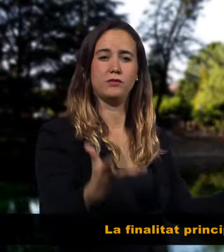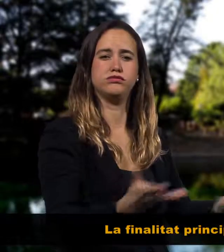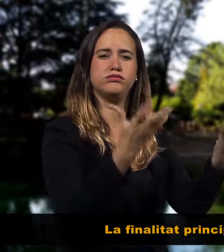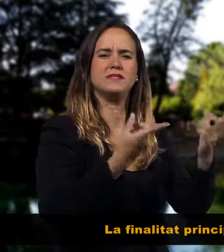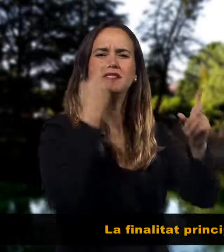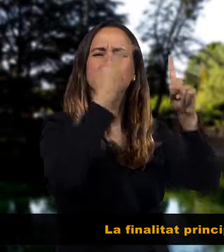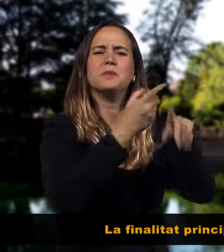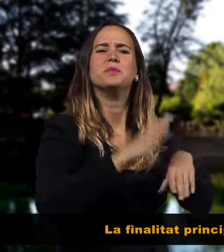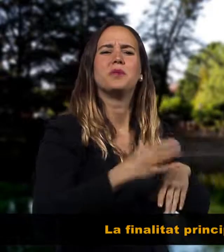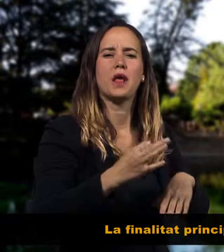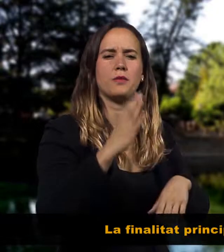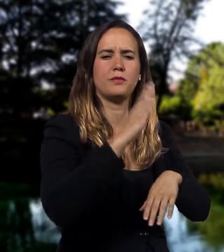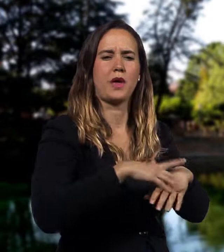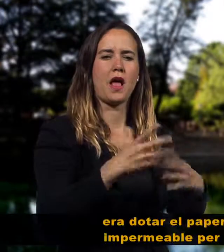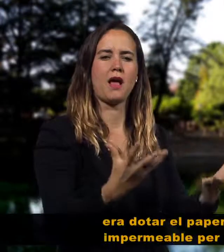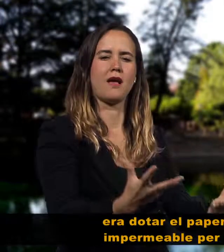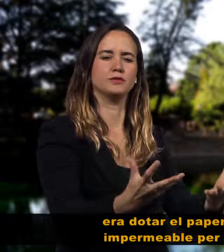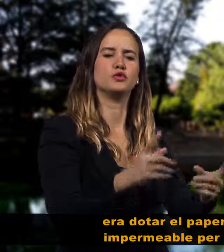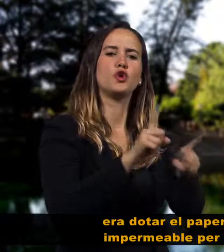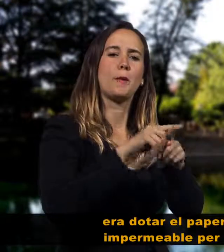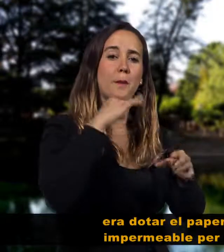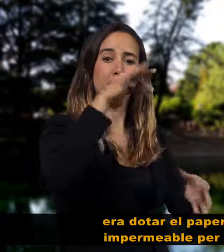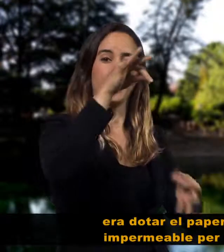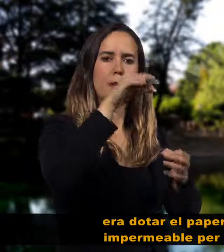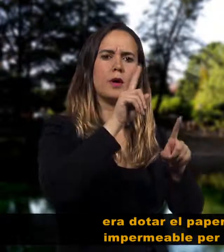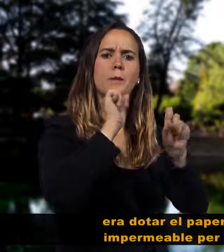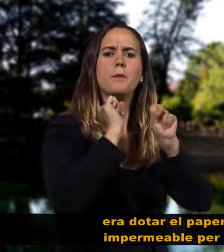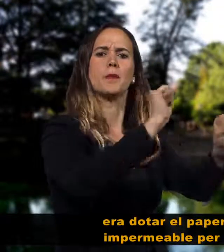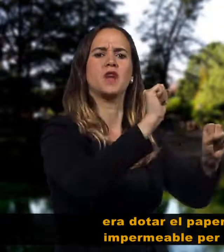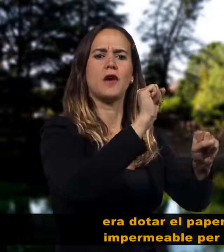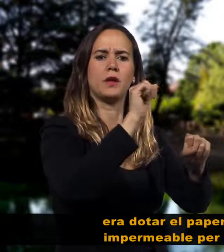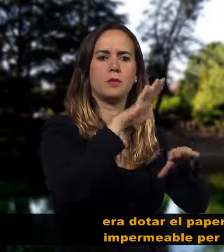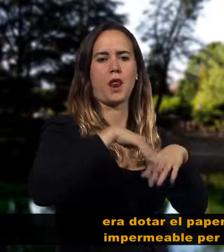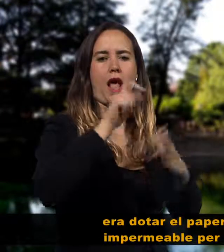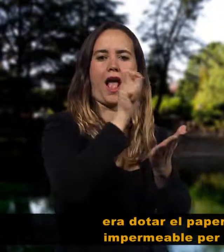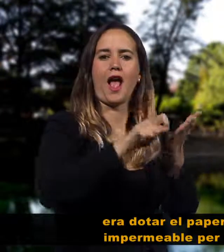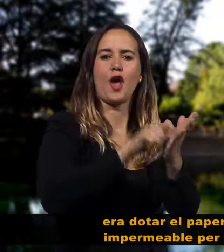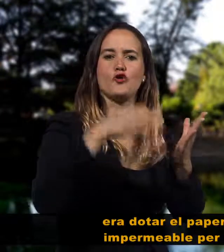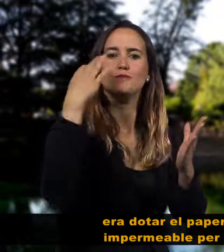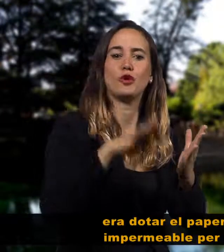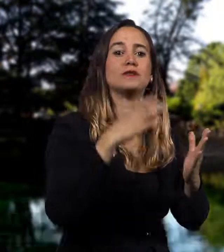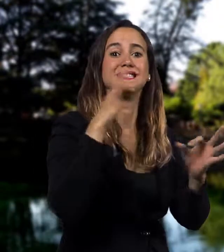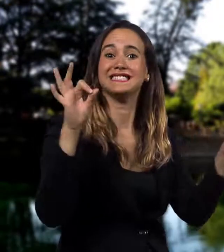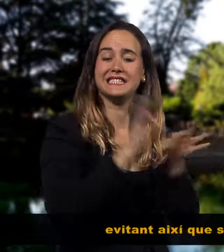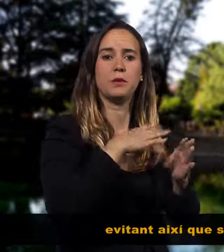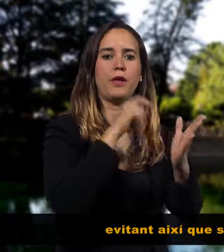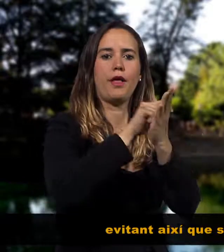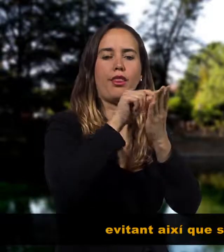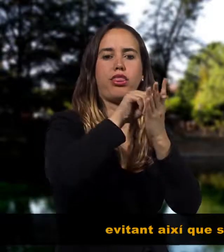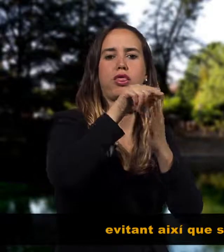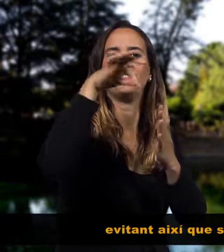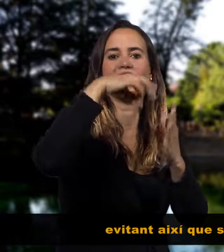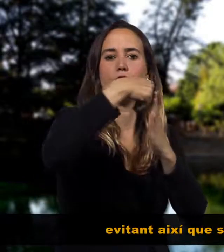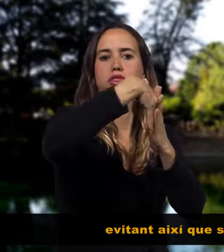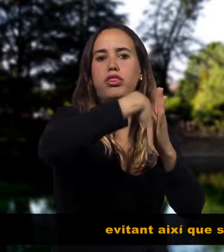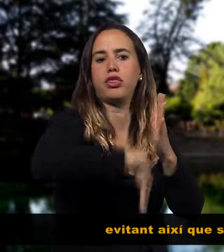La finalitat principal d'aquest bany era dotar el paper d'una capa quasi impermeable per poder-hi escriure, evitant així que s'escampi